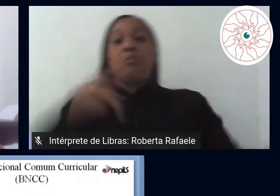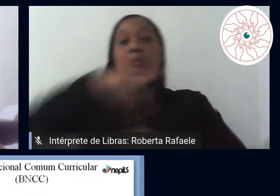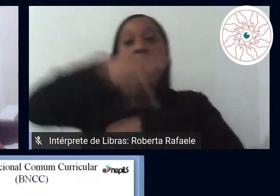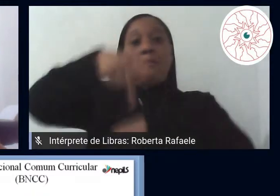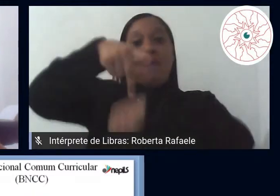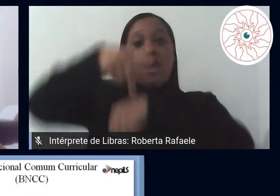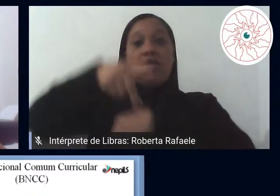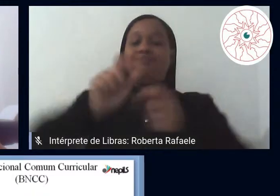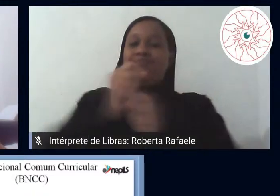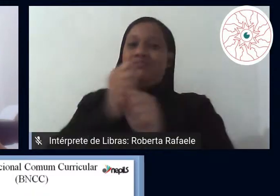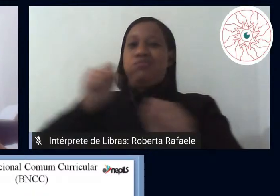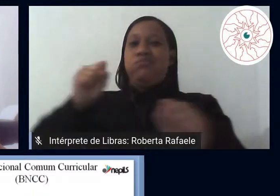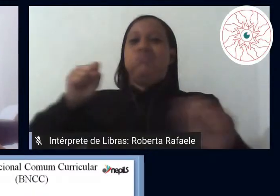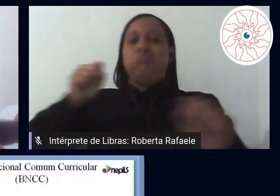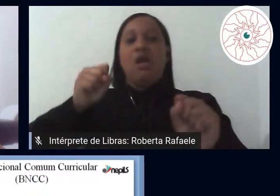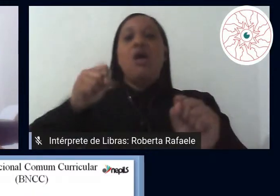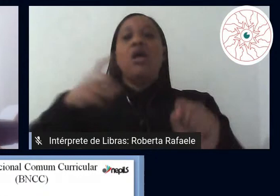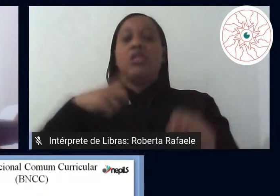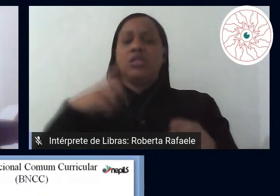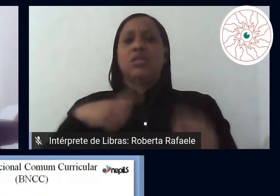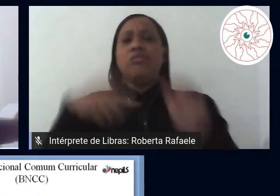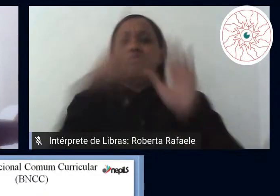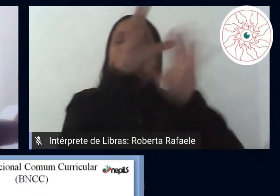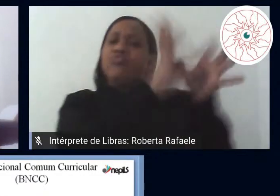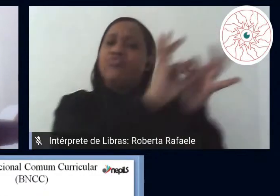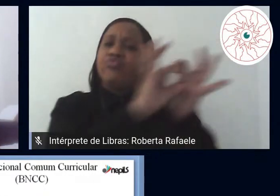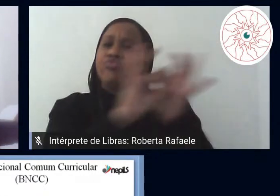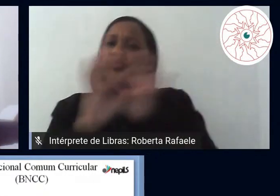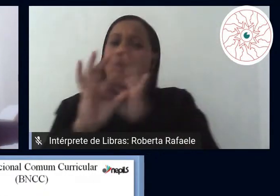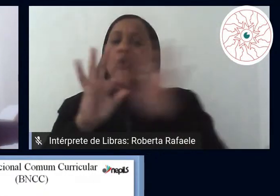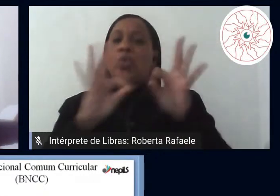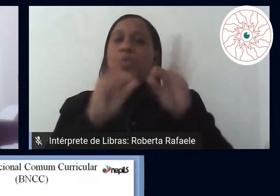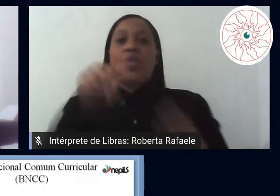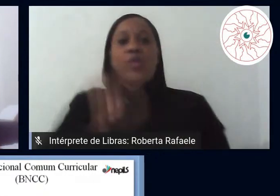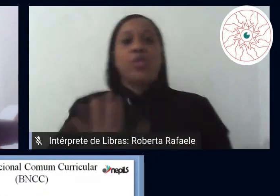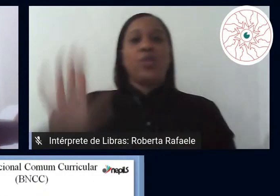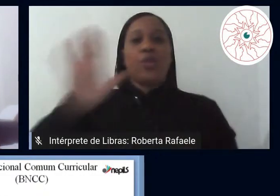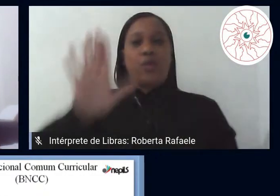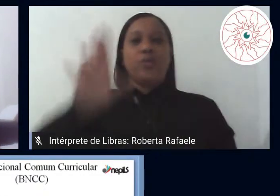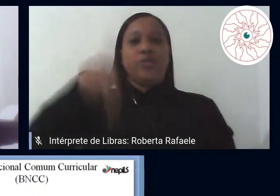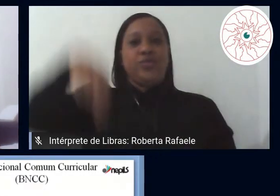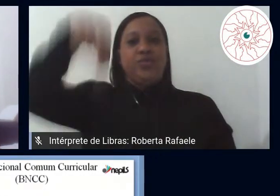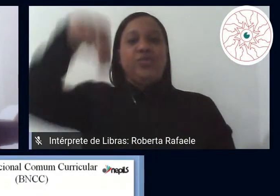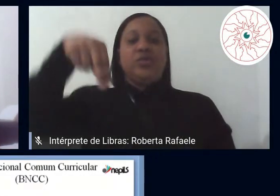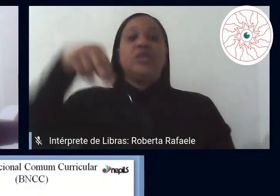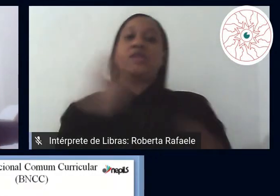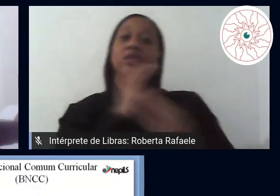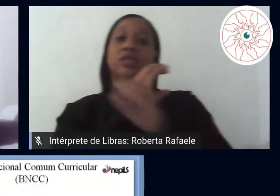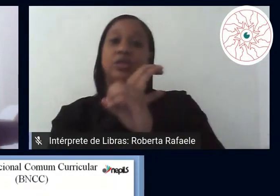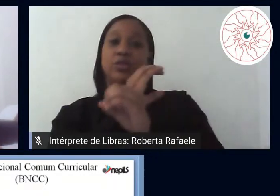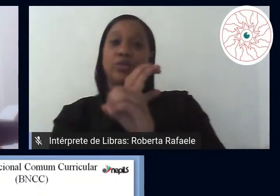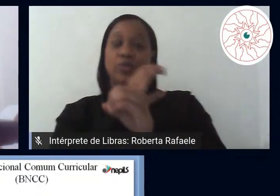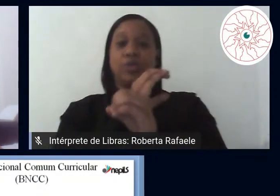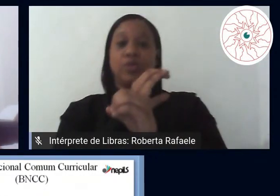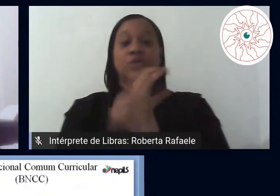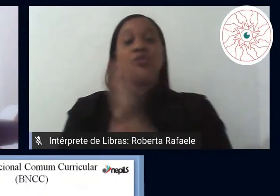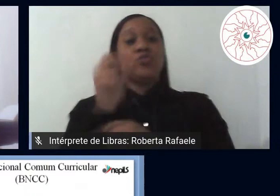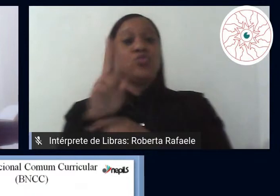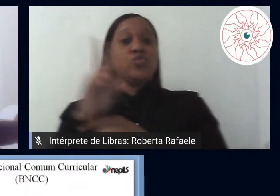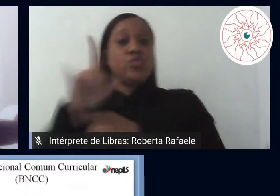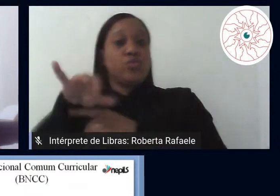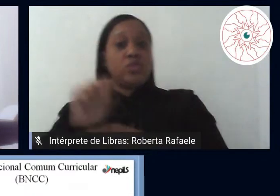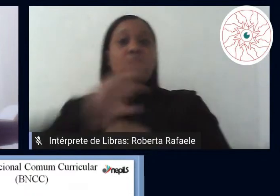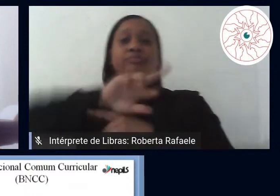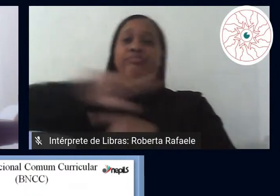grande, então eh tem eh contextos que são próprios da região Norte, Nordeste, Sul, Sudeste, Centro-Oeste. Então esses